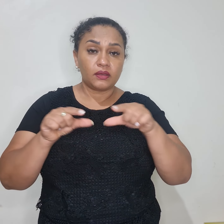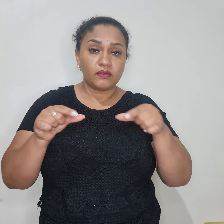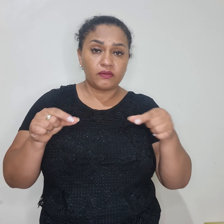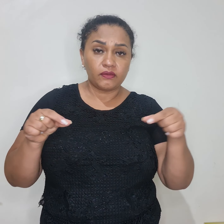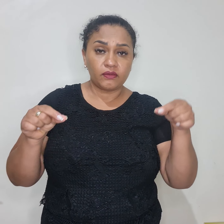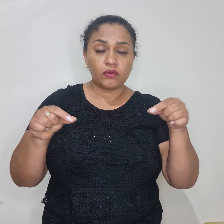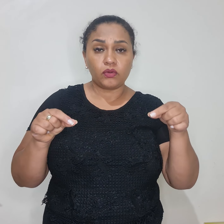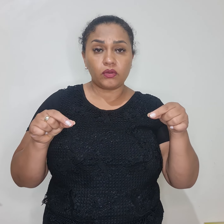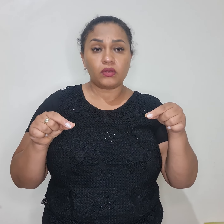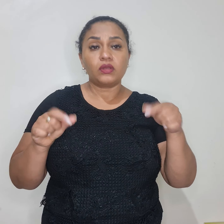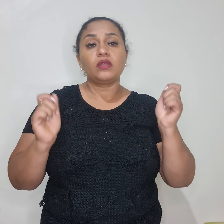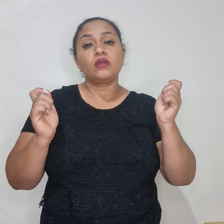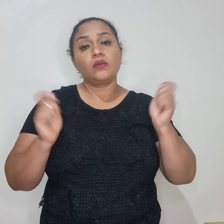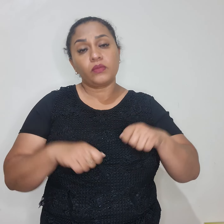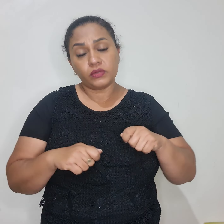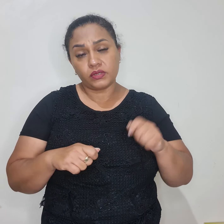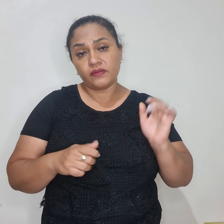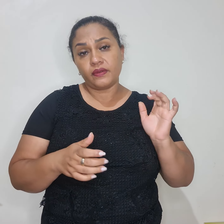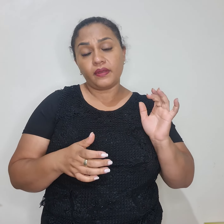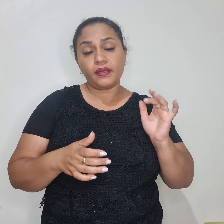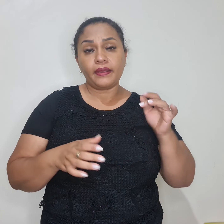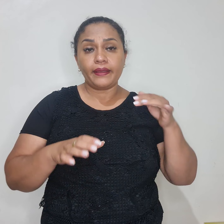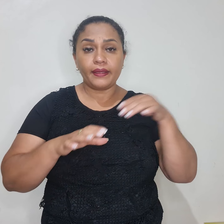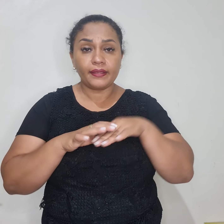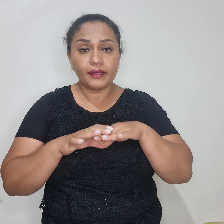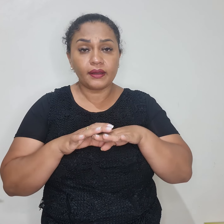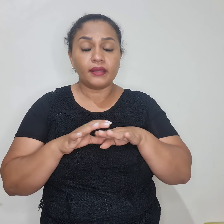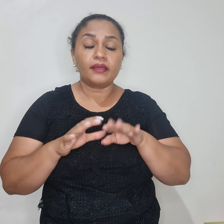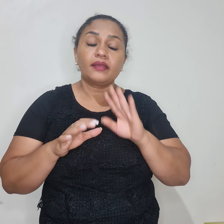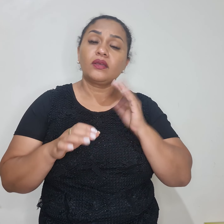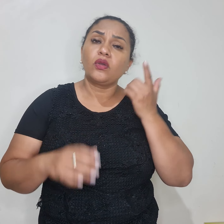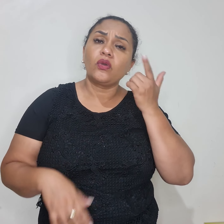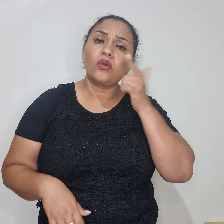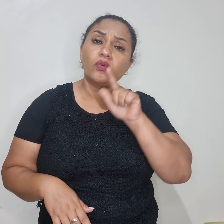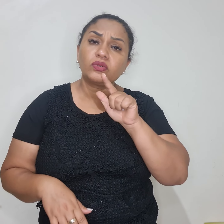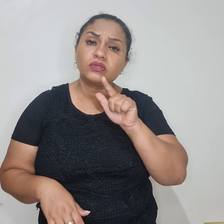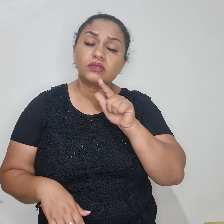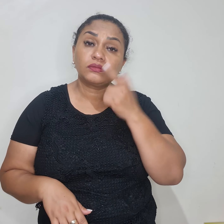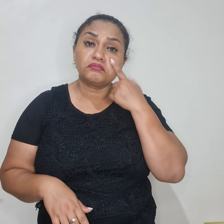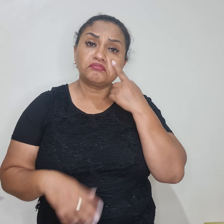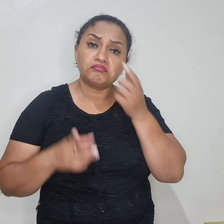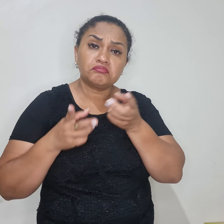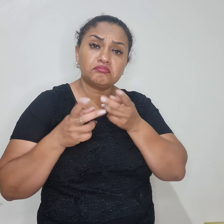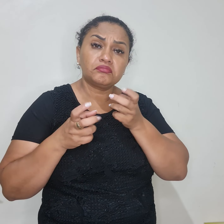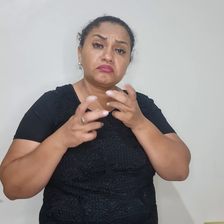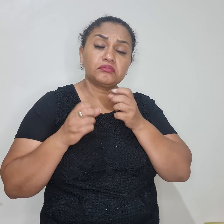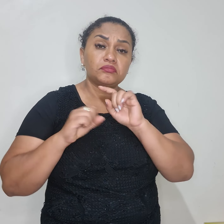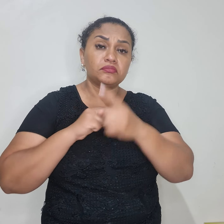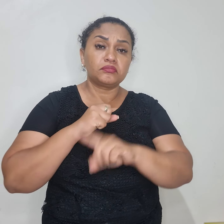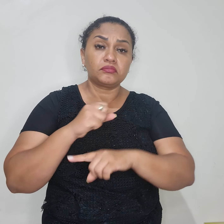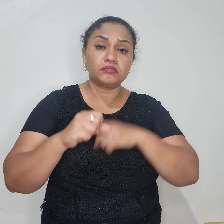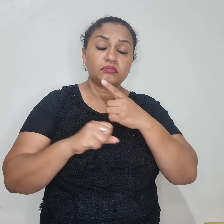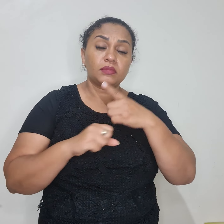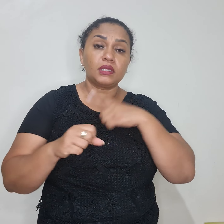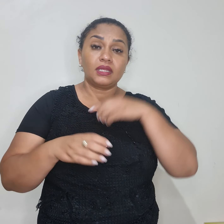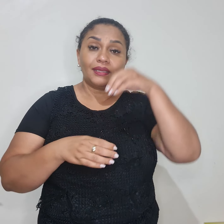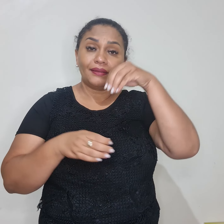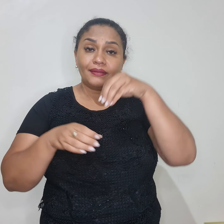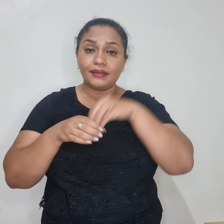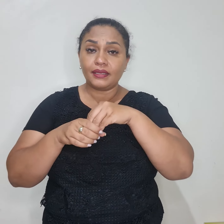partículas conseguiam penetrar. Consequentemente, ele conseguiu determinar que no átomo, no núcleo, nós temos carga positiva, que